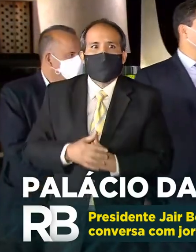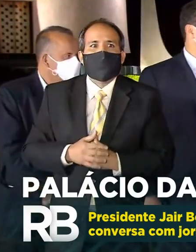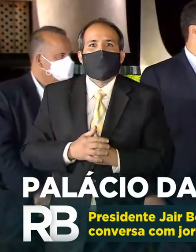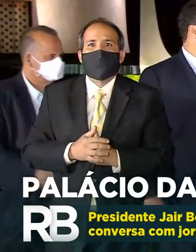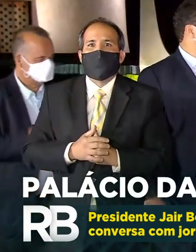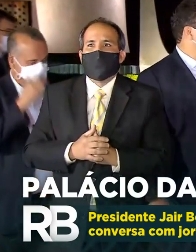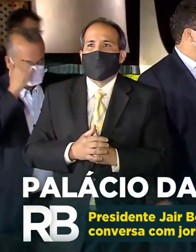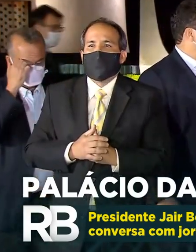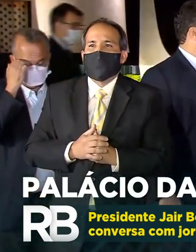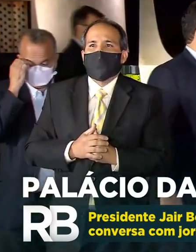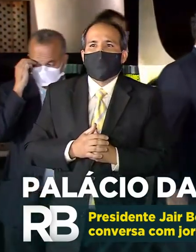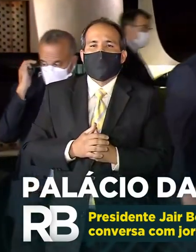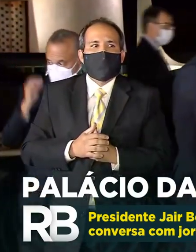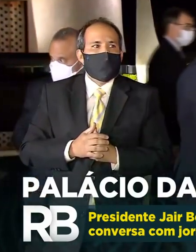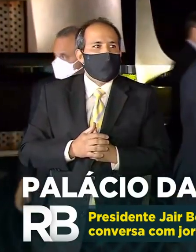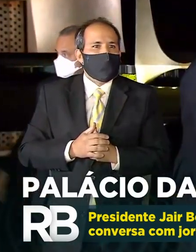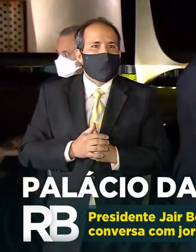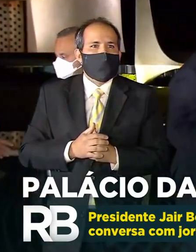Ok?